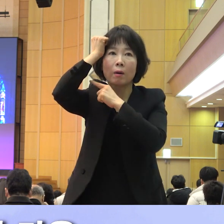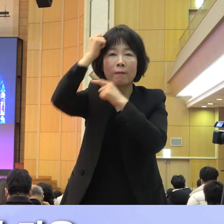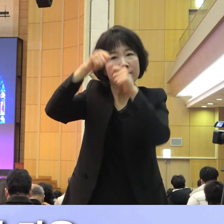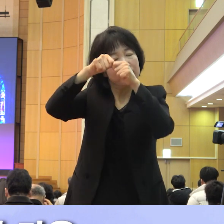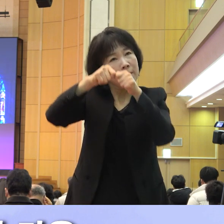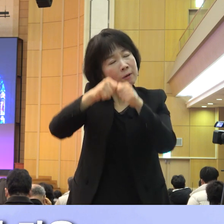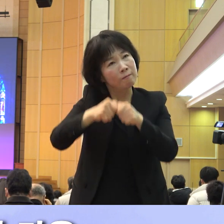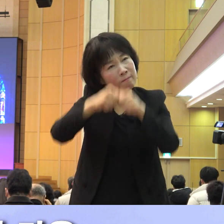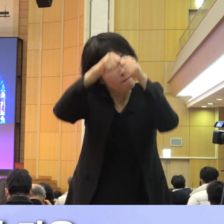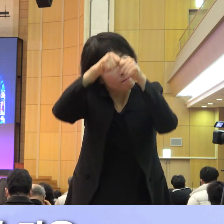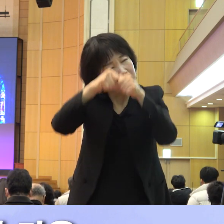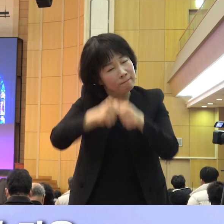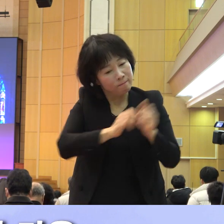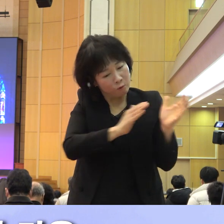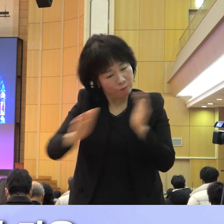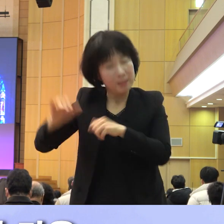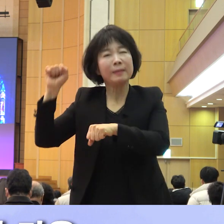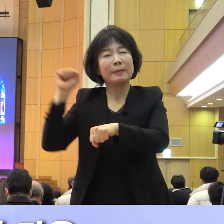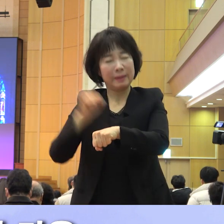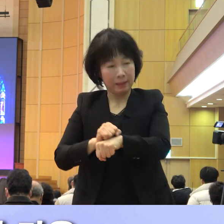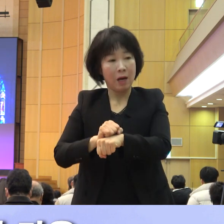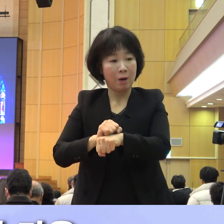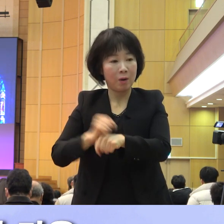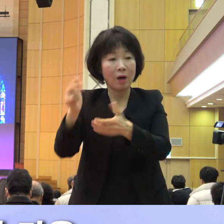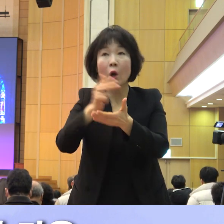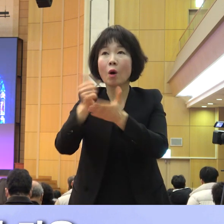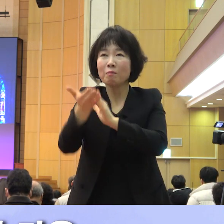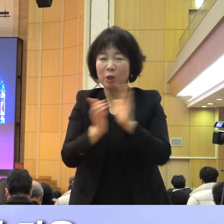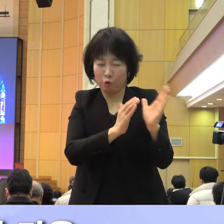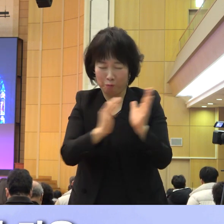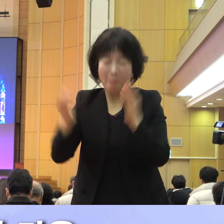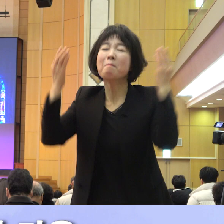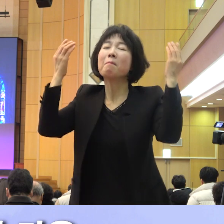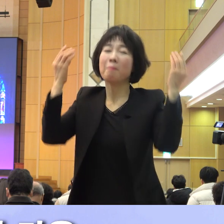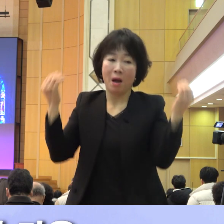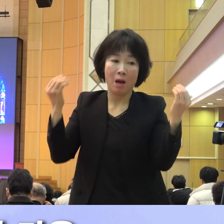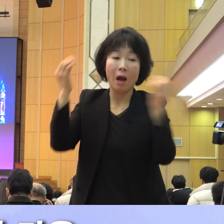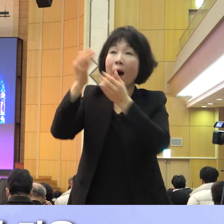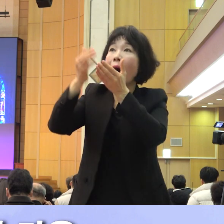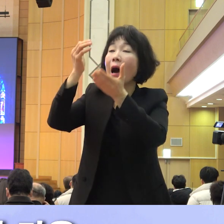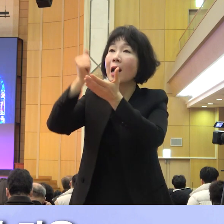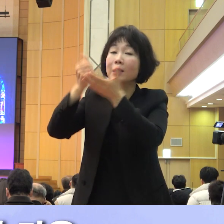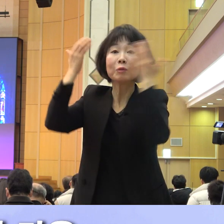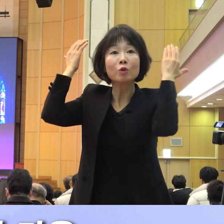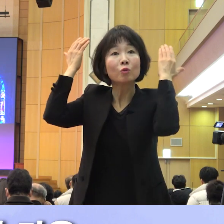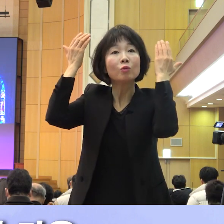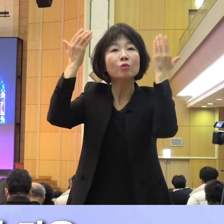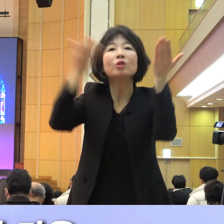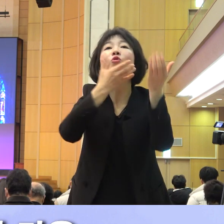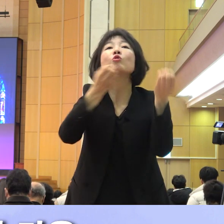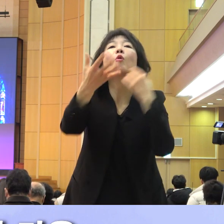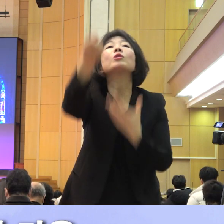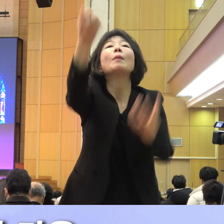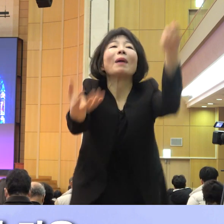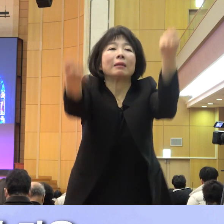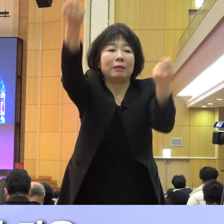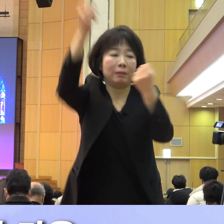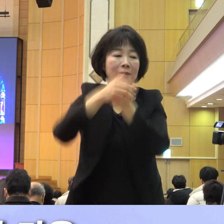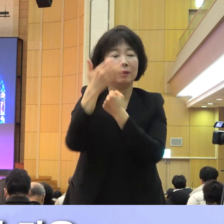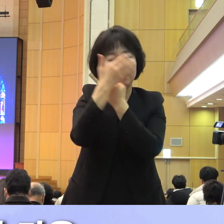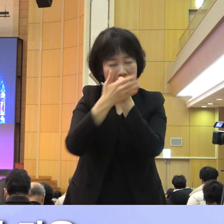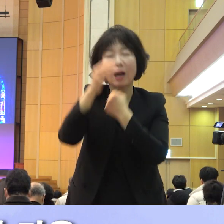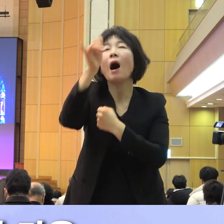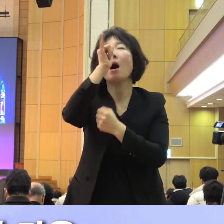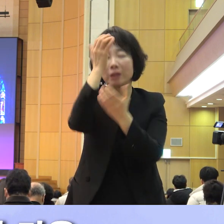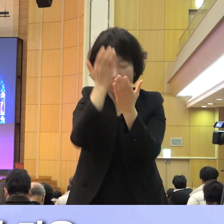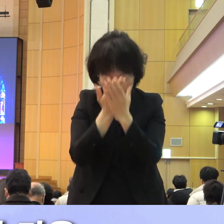철저히 준비해서 여호와 이레로 하나님이 주시고자 하는 축복이 임하는 은혜가